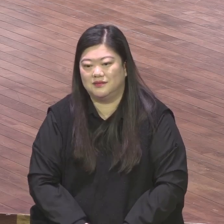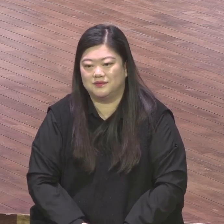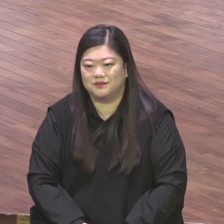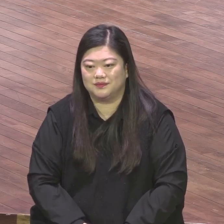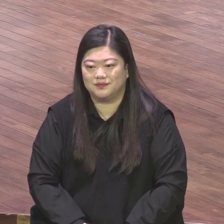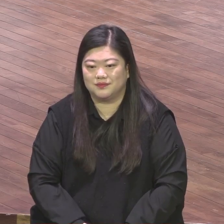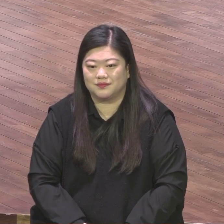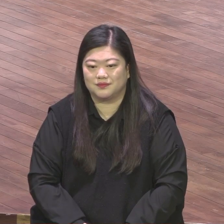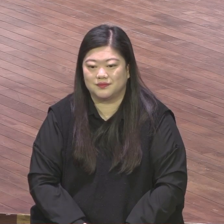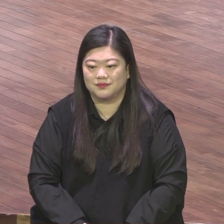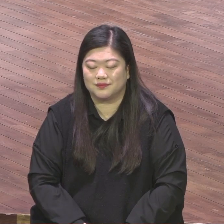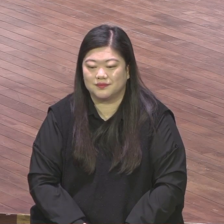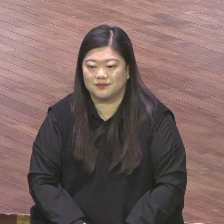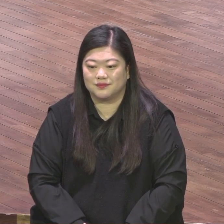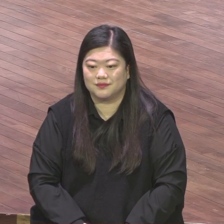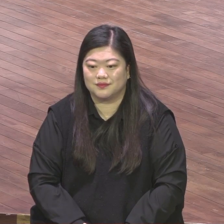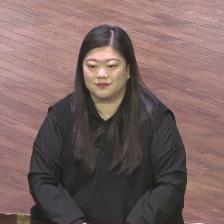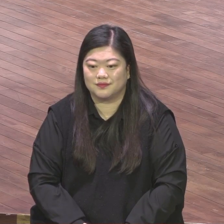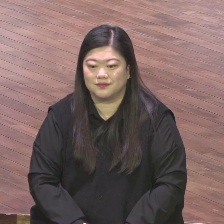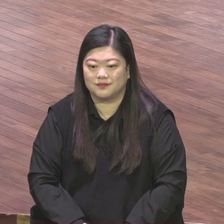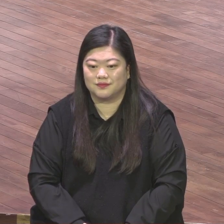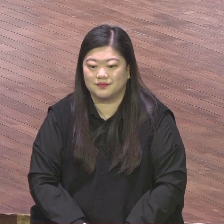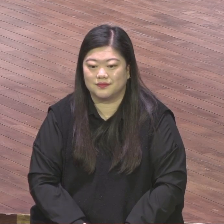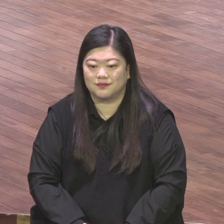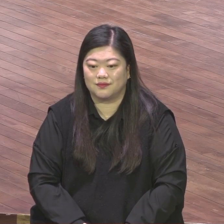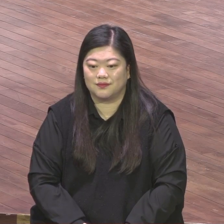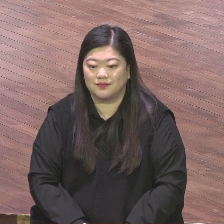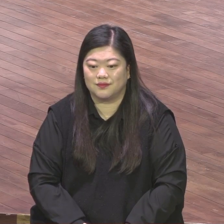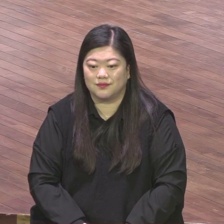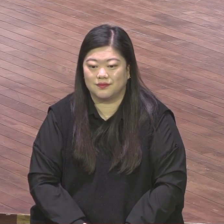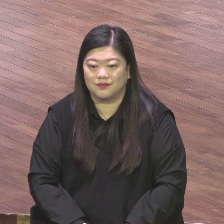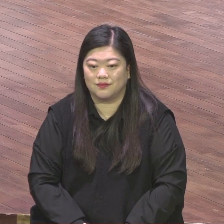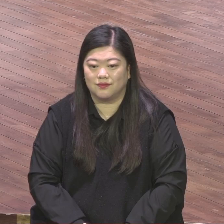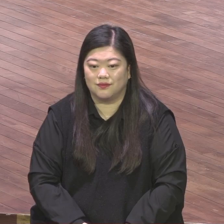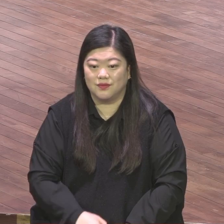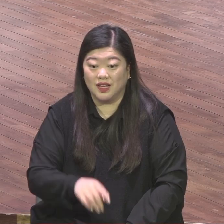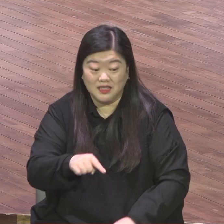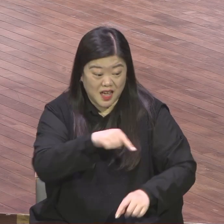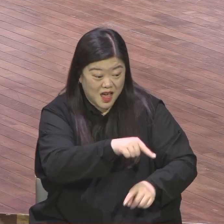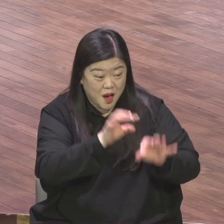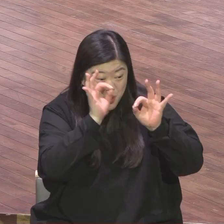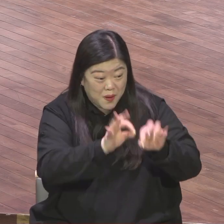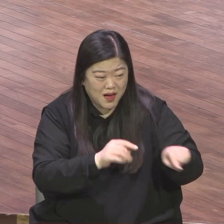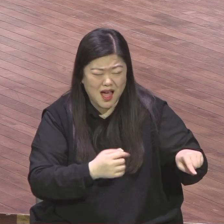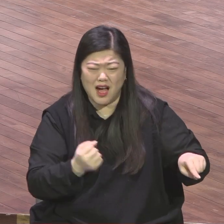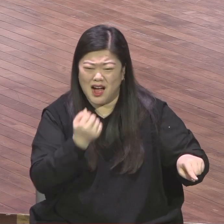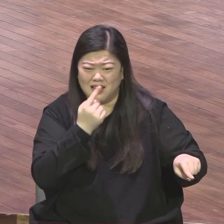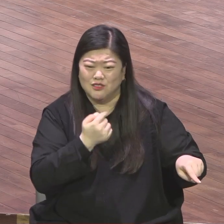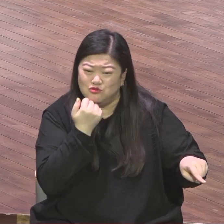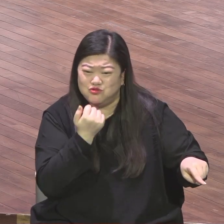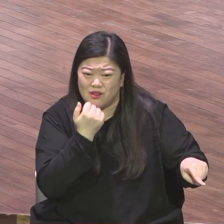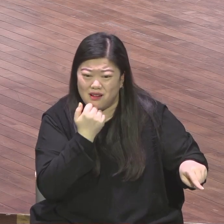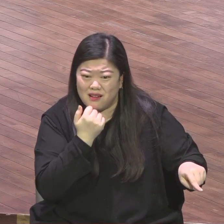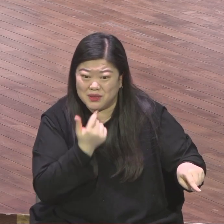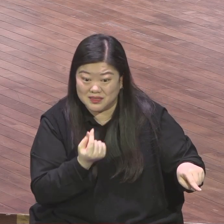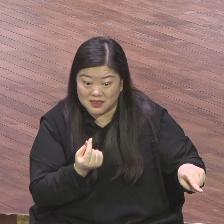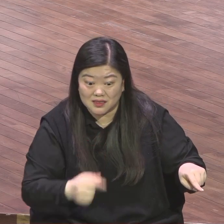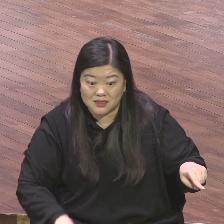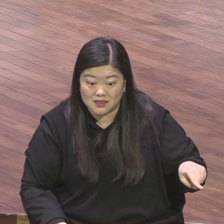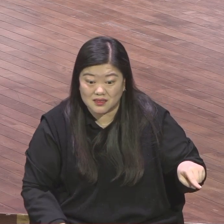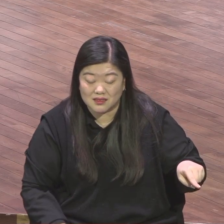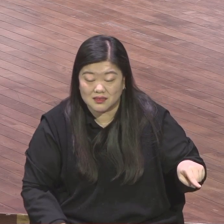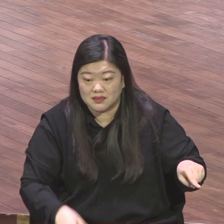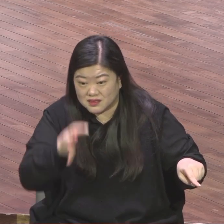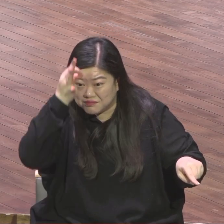있어요. 그런데 이런 제자들의 모습을 지금도 그리스도인들 대부분 다 그래요. 그걸 기복이라 합니다.